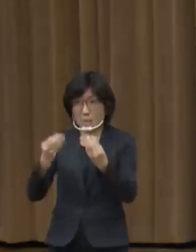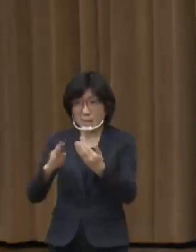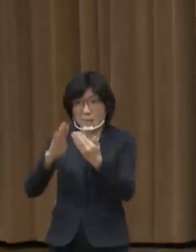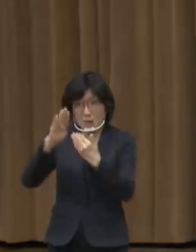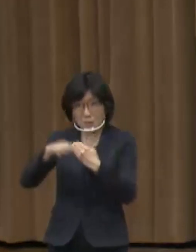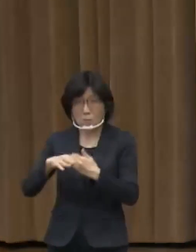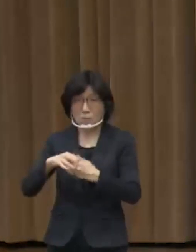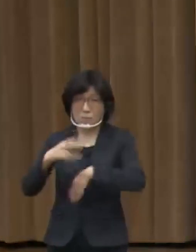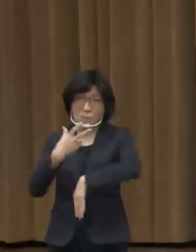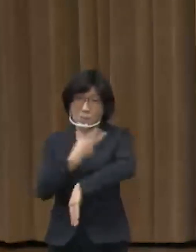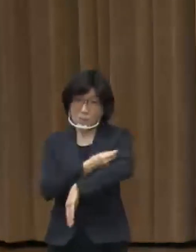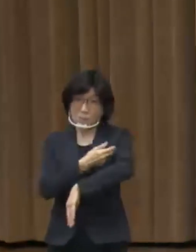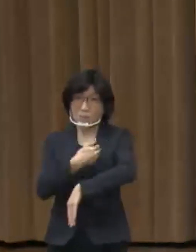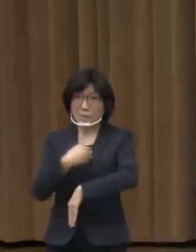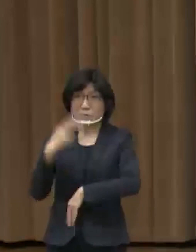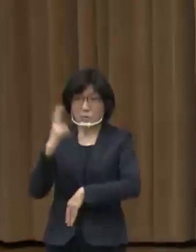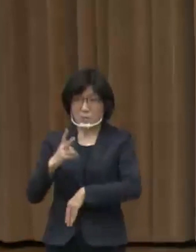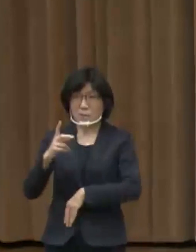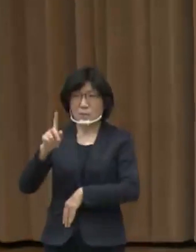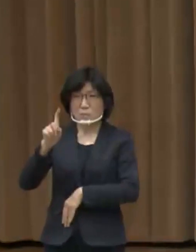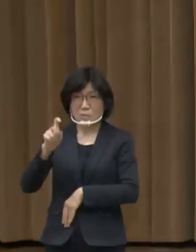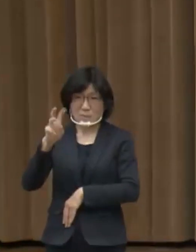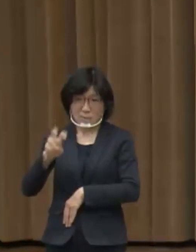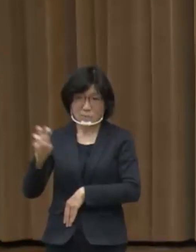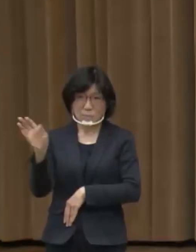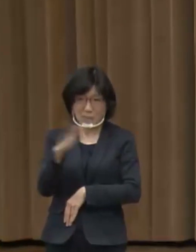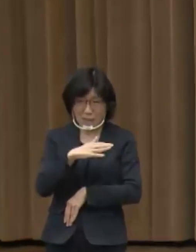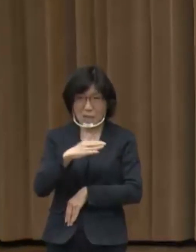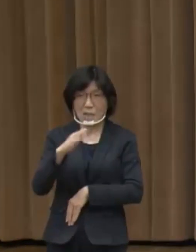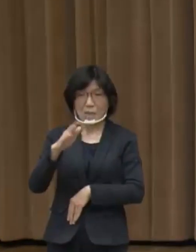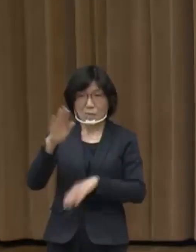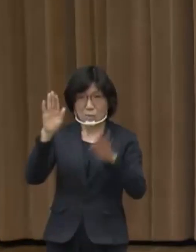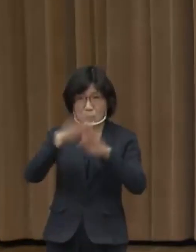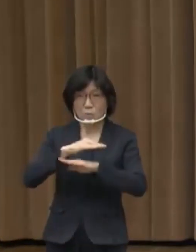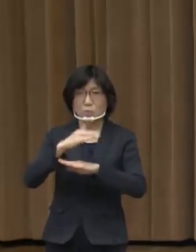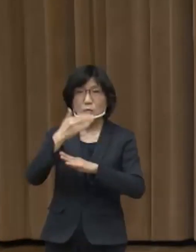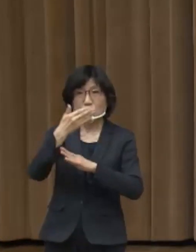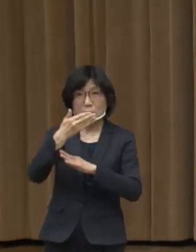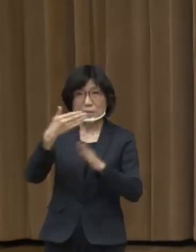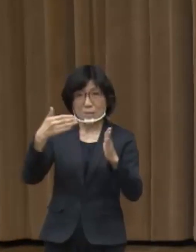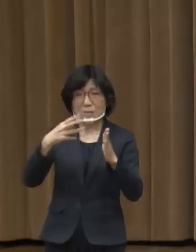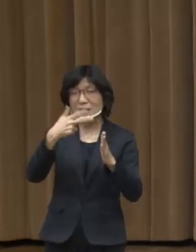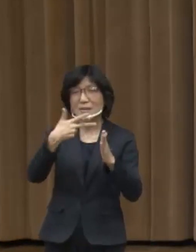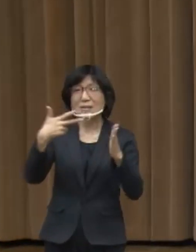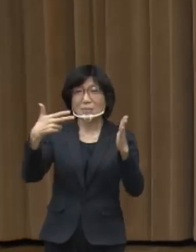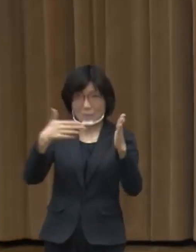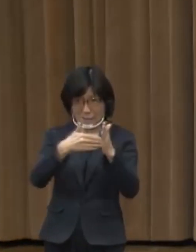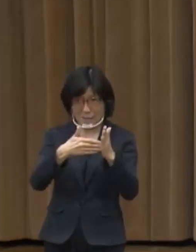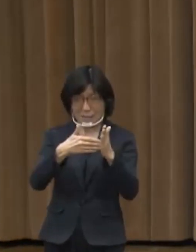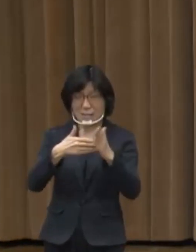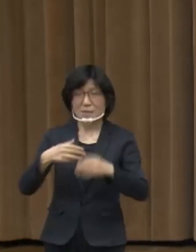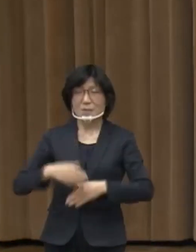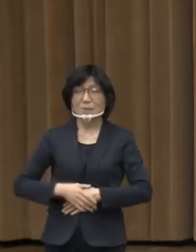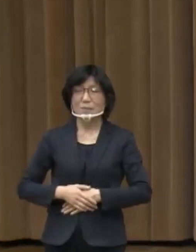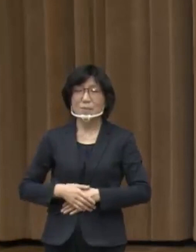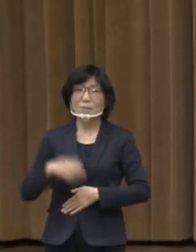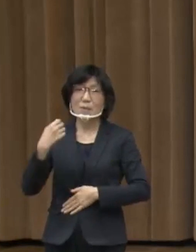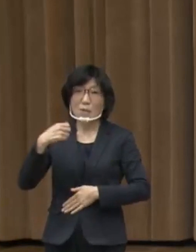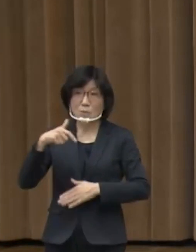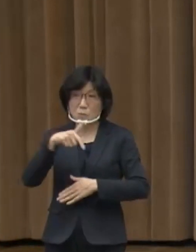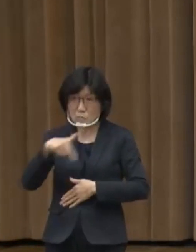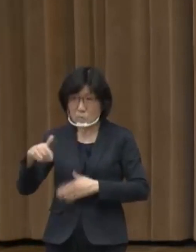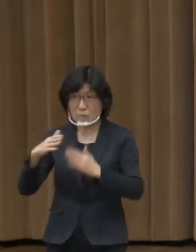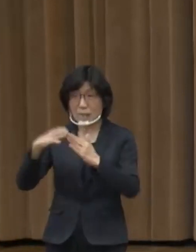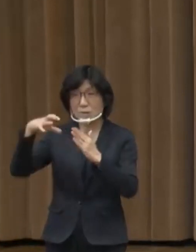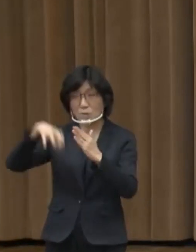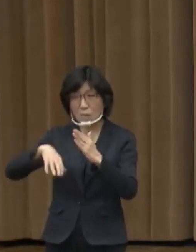いよう10時30分から19時までといたします。でさらに南部会場です